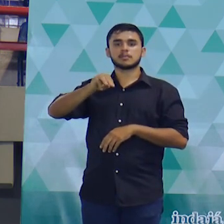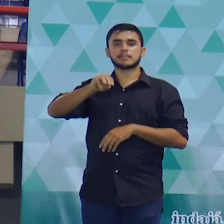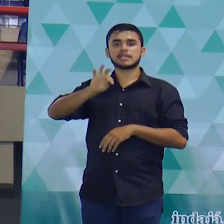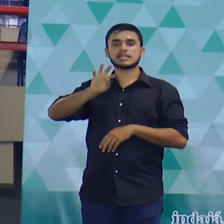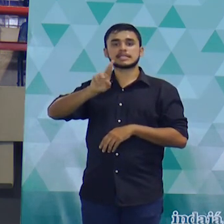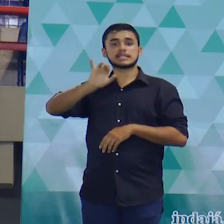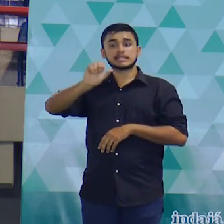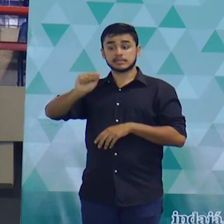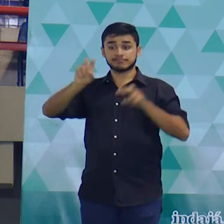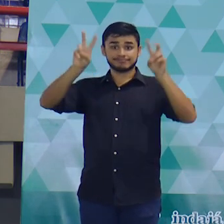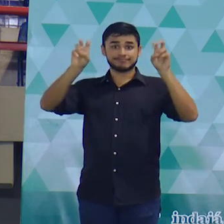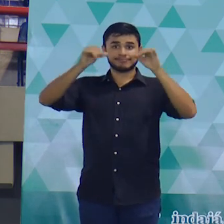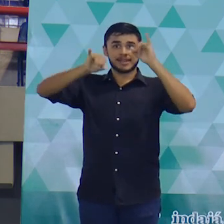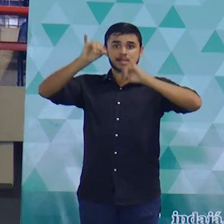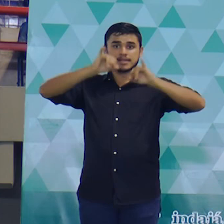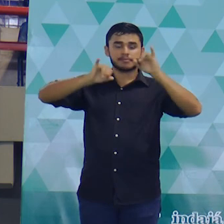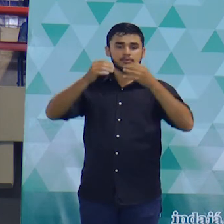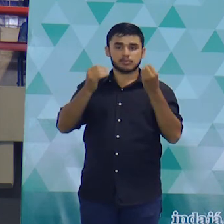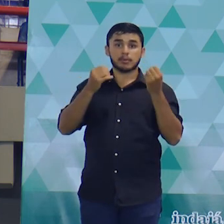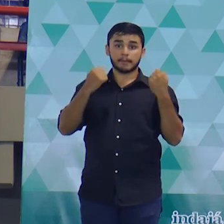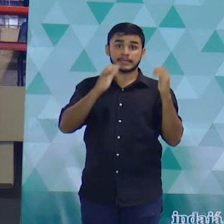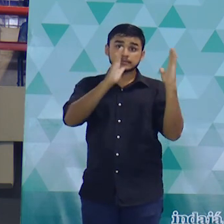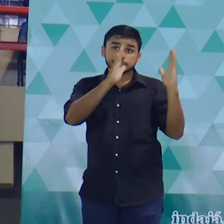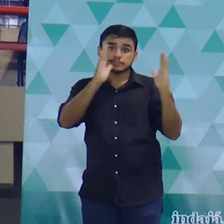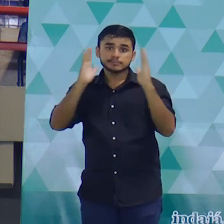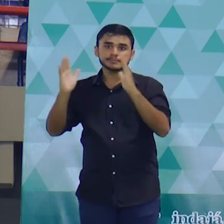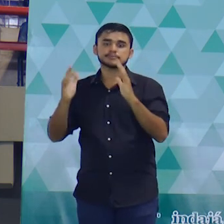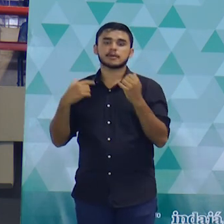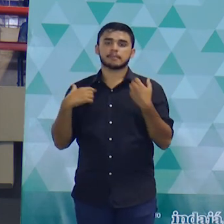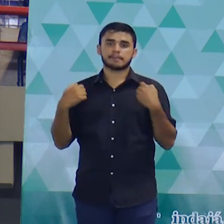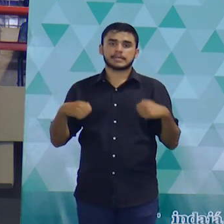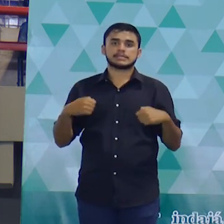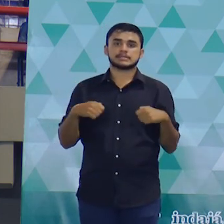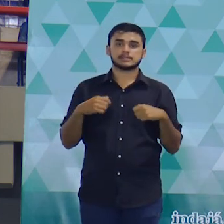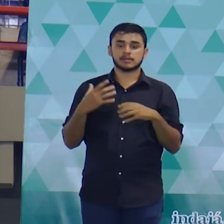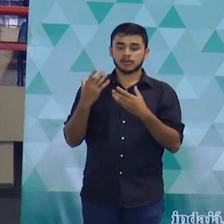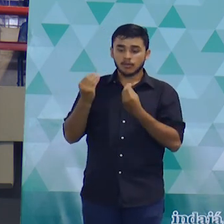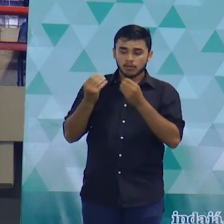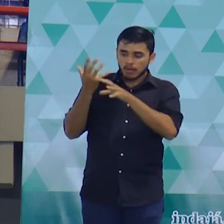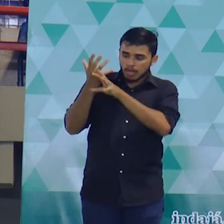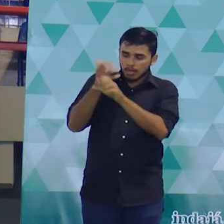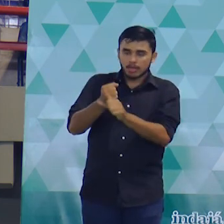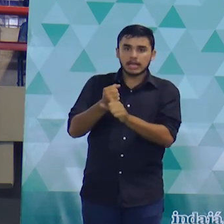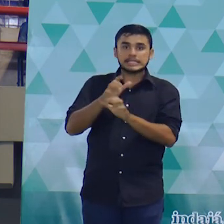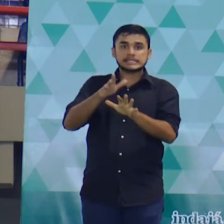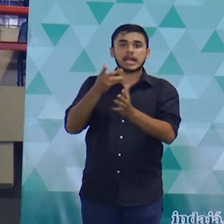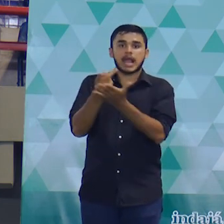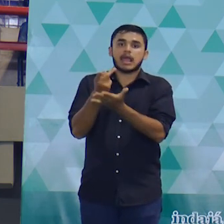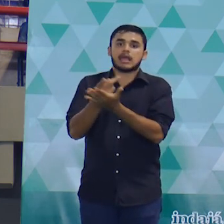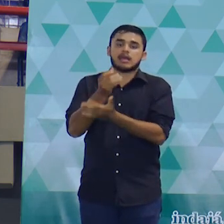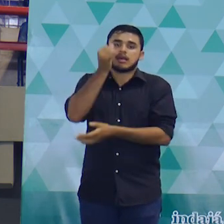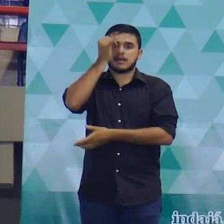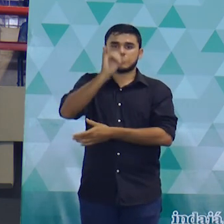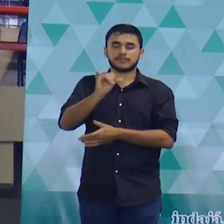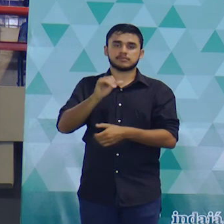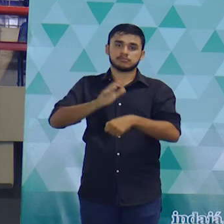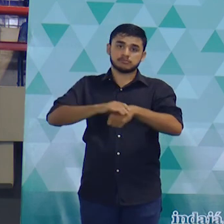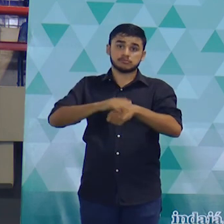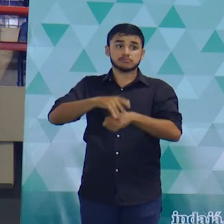tentando seguir essa sequência lógica para que você tenha também esse padrão e aí você não consiga, você não se